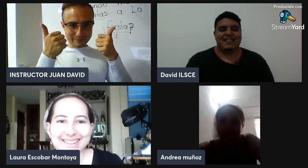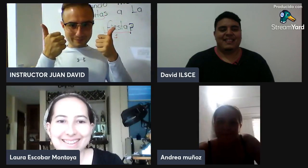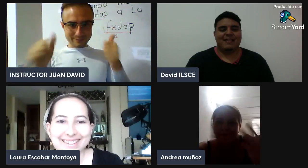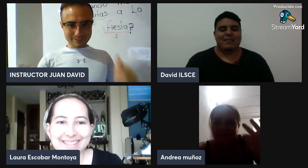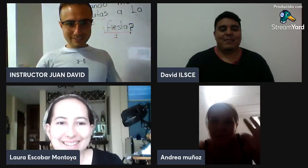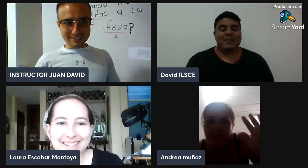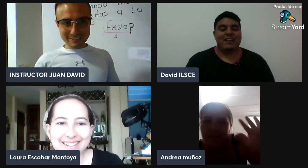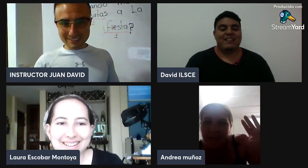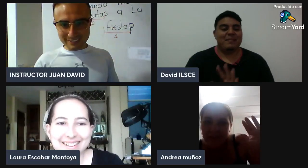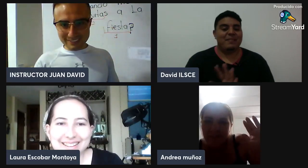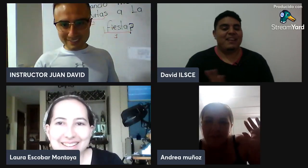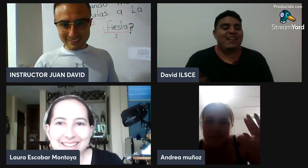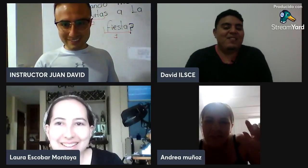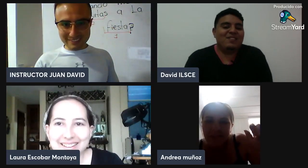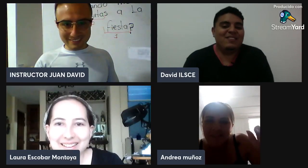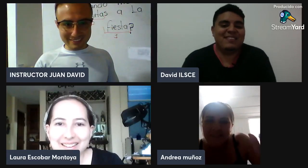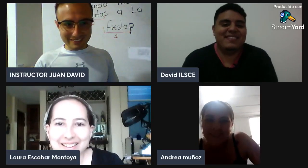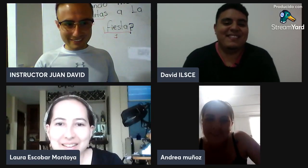buenas tardes como están